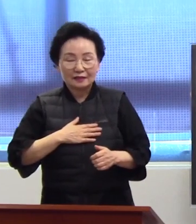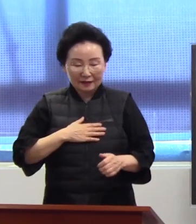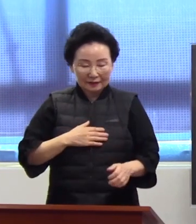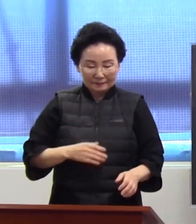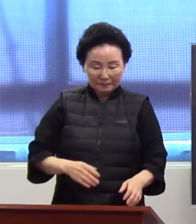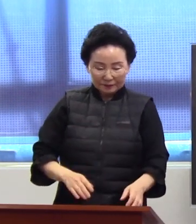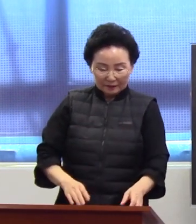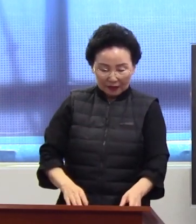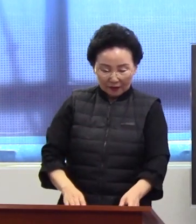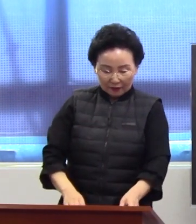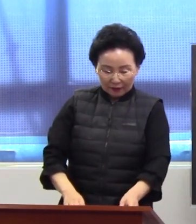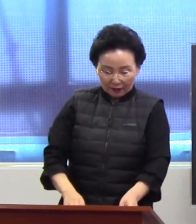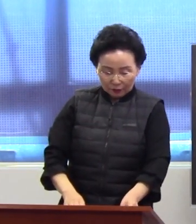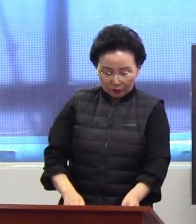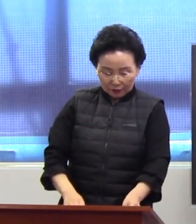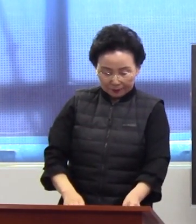예. 그래가지고